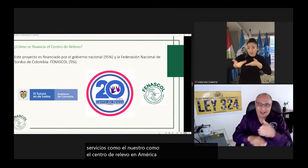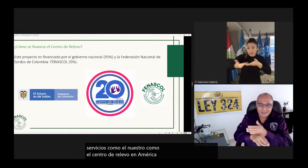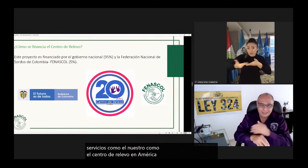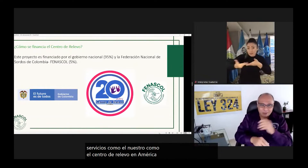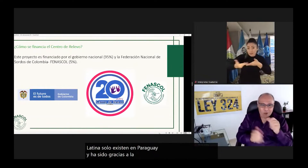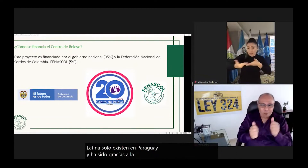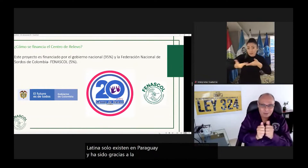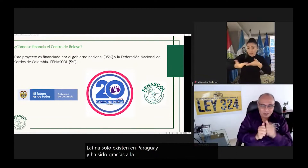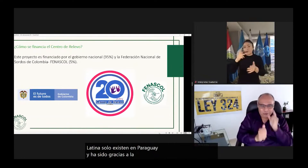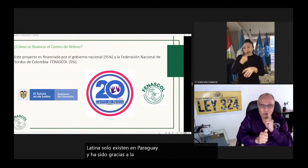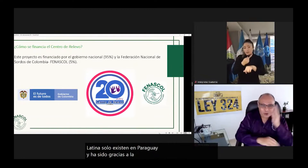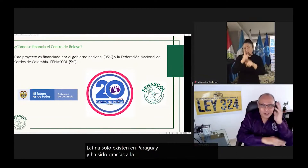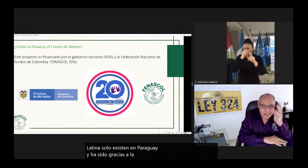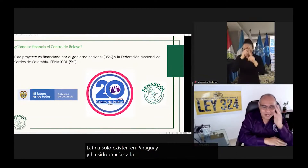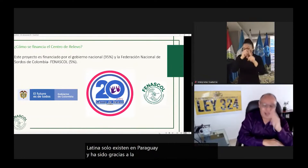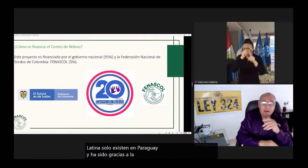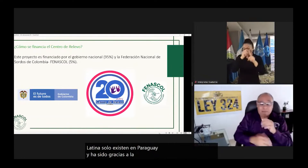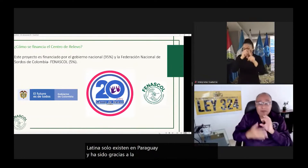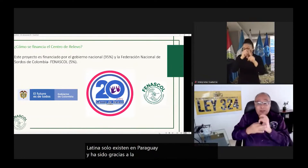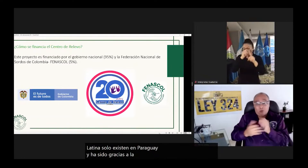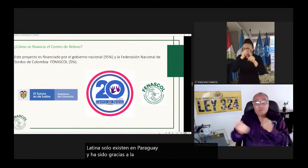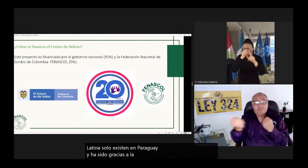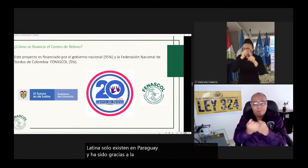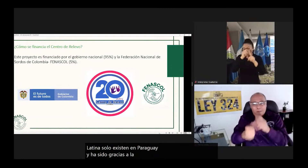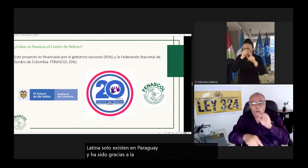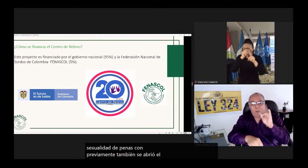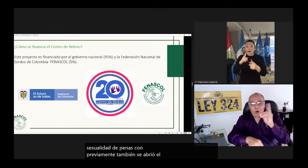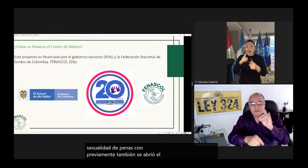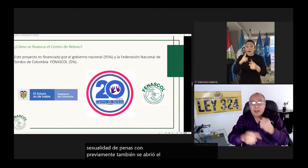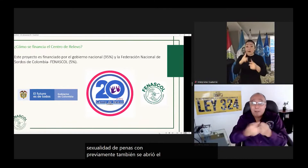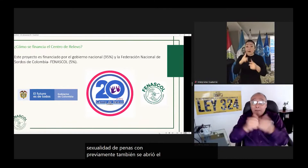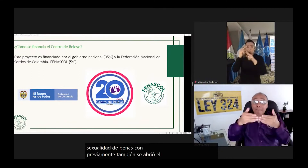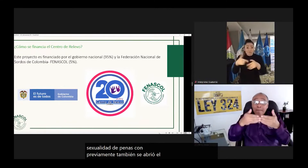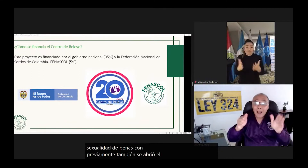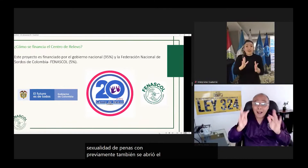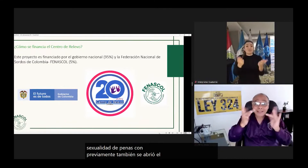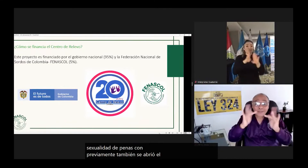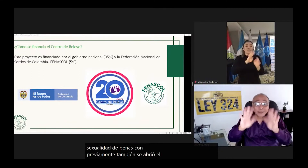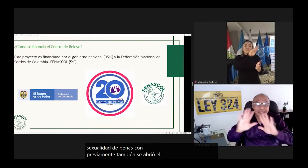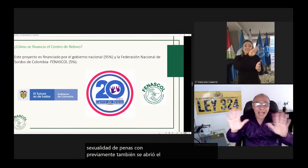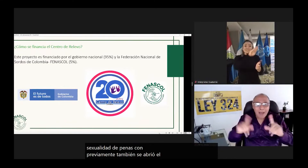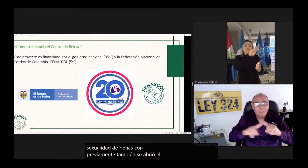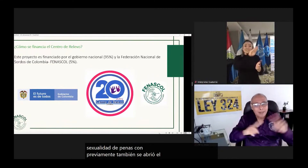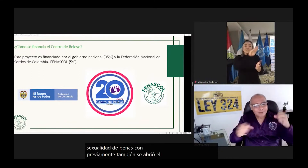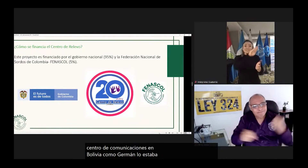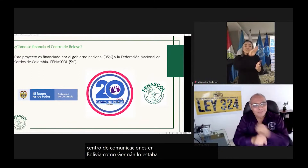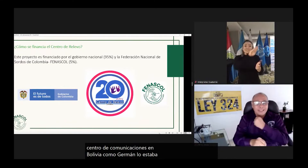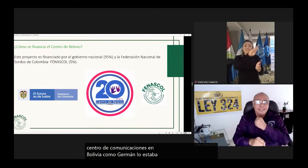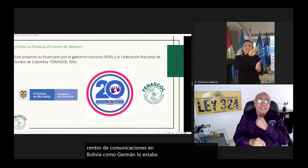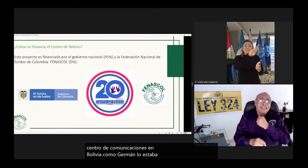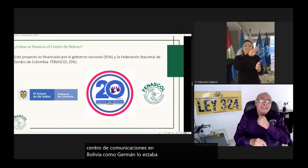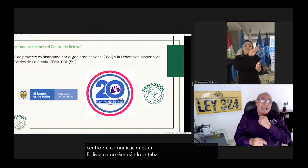de FENASCOL. Previamente también se abrió el Centro de Comunicaciones en Bolivia, como Germán lo estaba comentando. Este